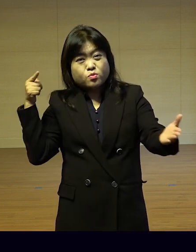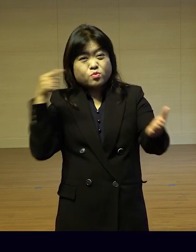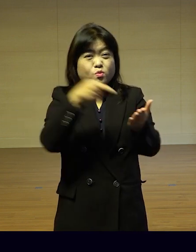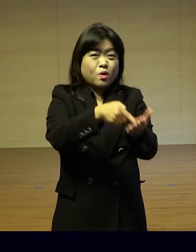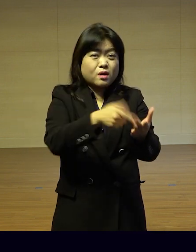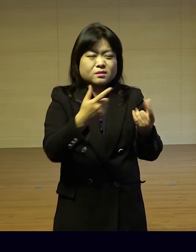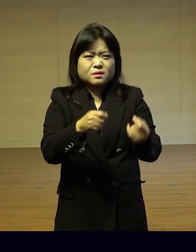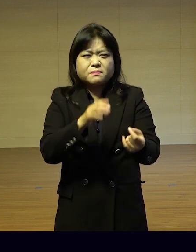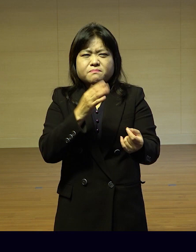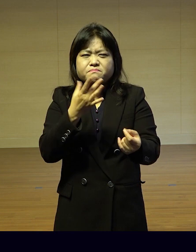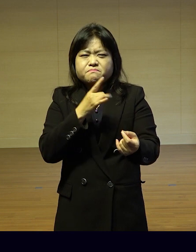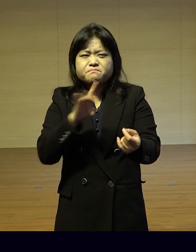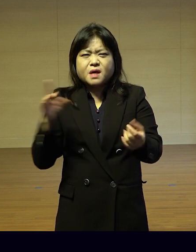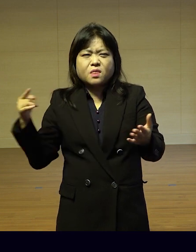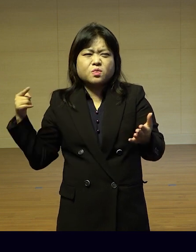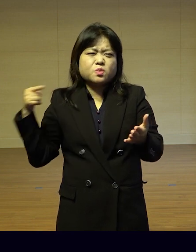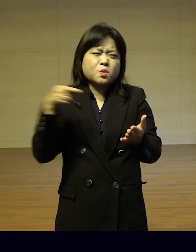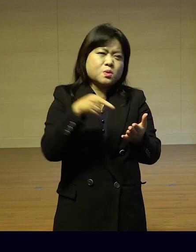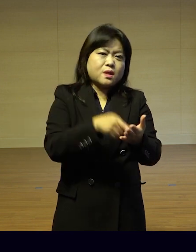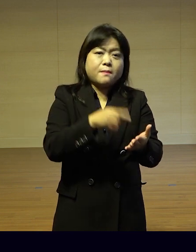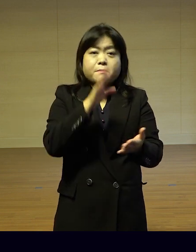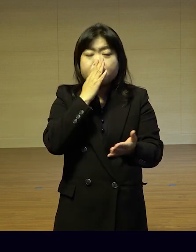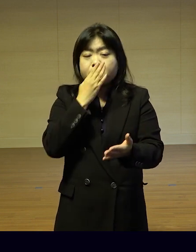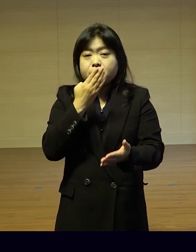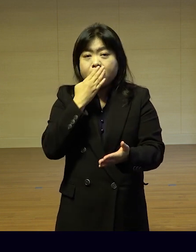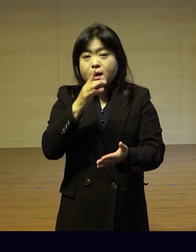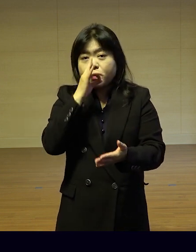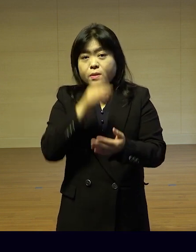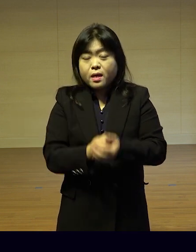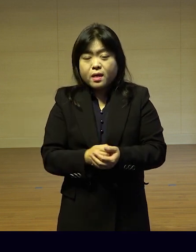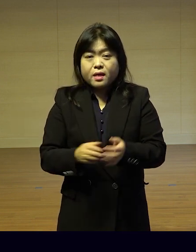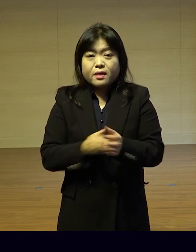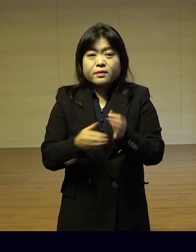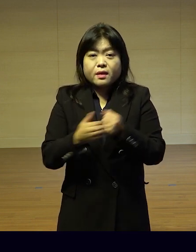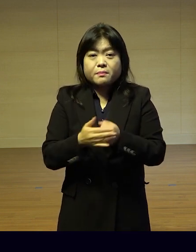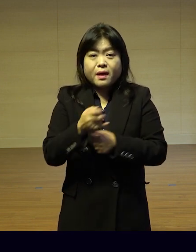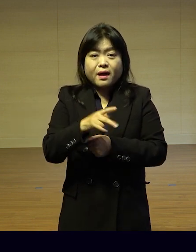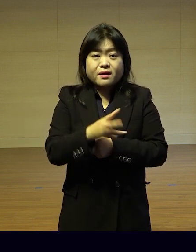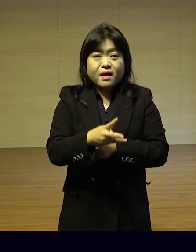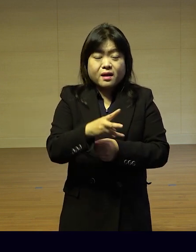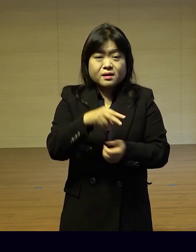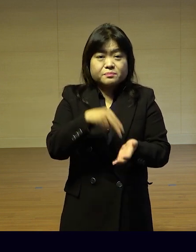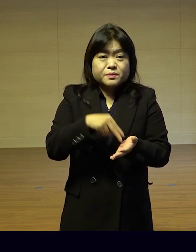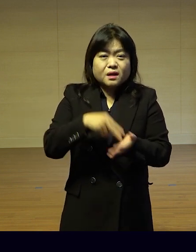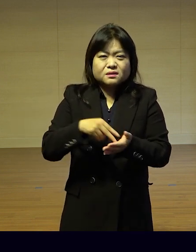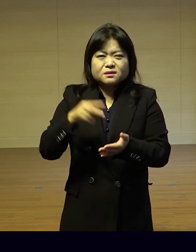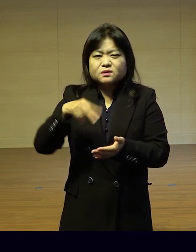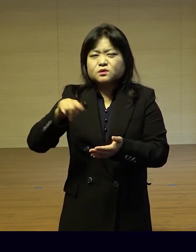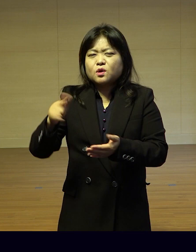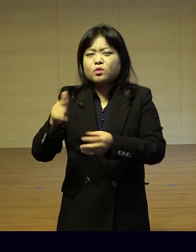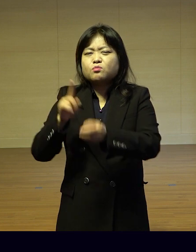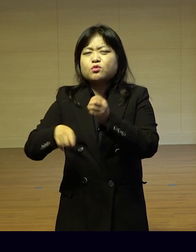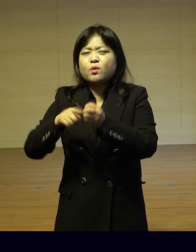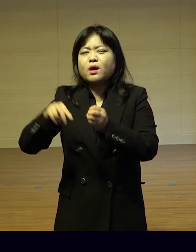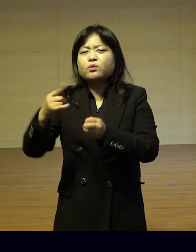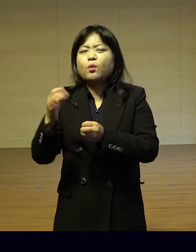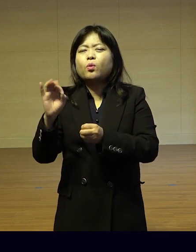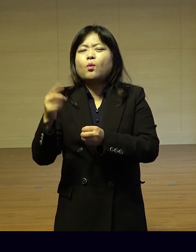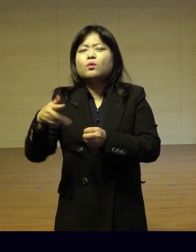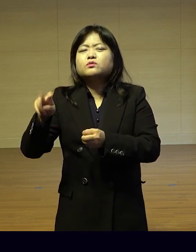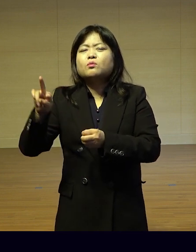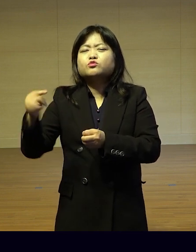단박에 도달할 수 있는 것이 아니다. 그래서 해겔식의 사연은 이 선불교에서 말하는 도노 점수,